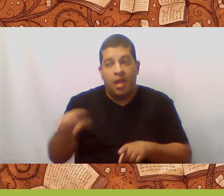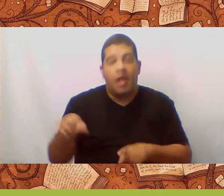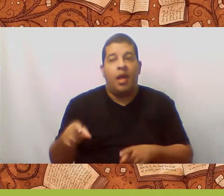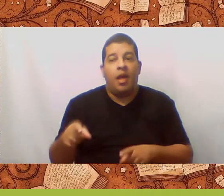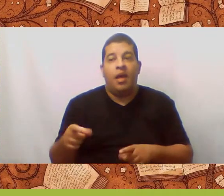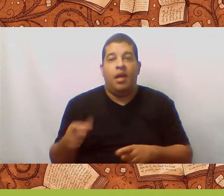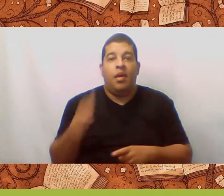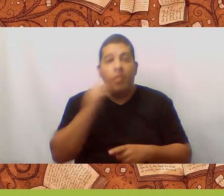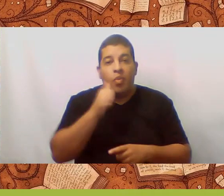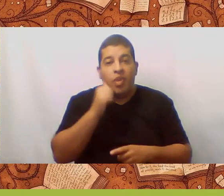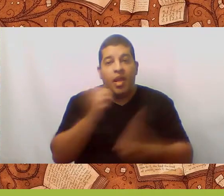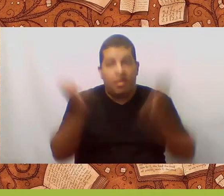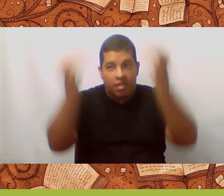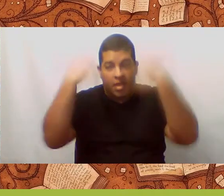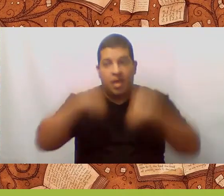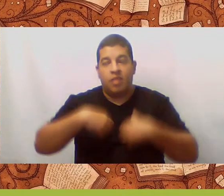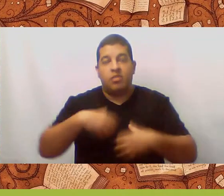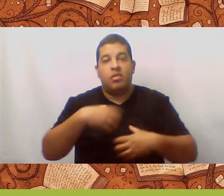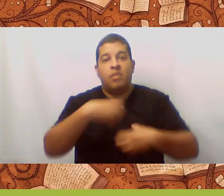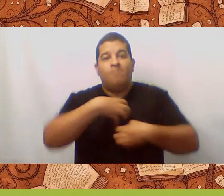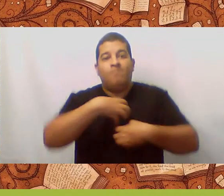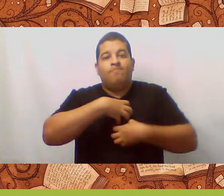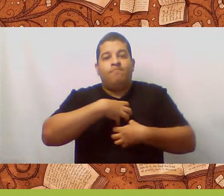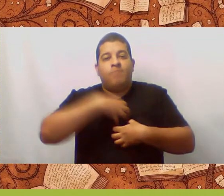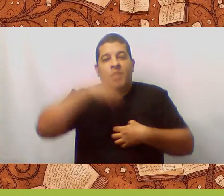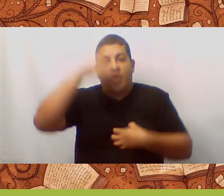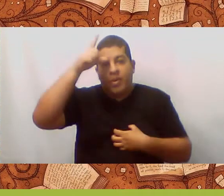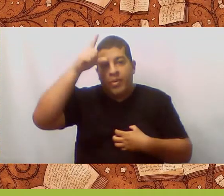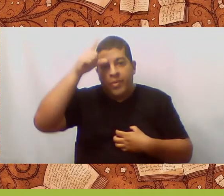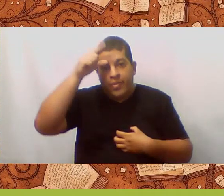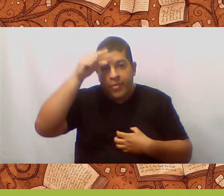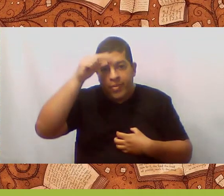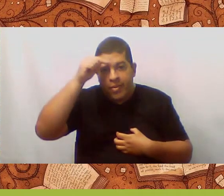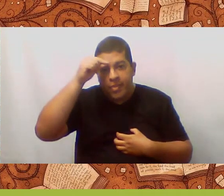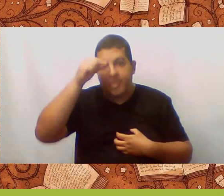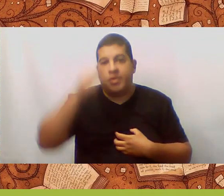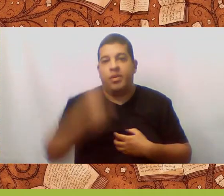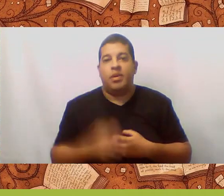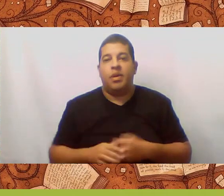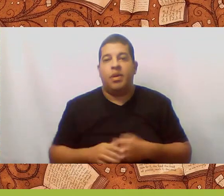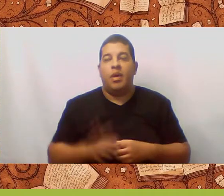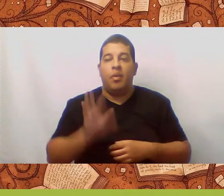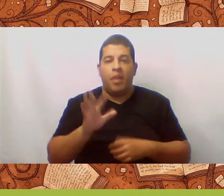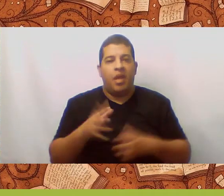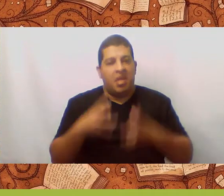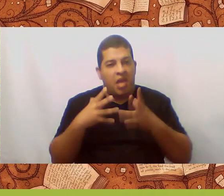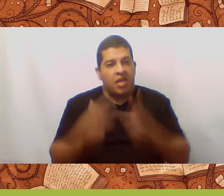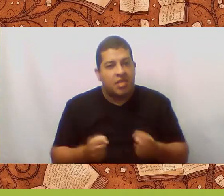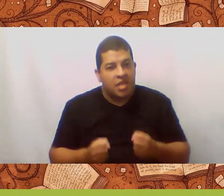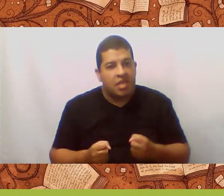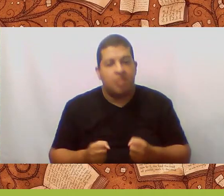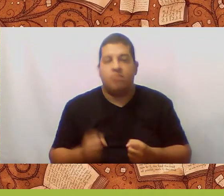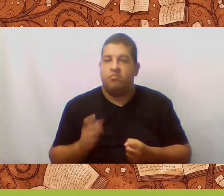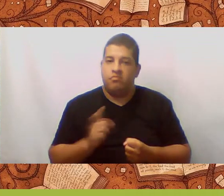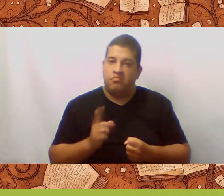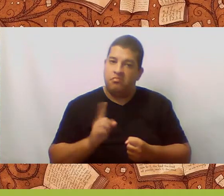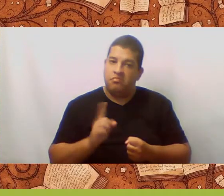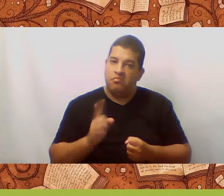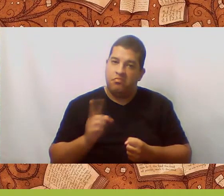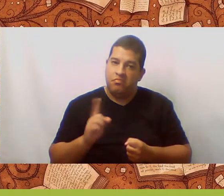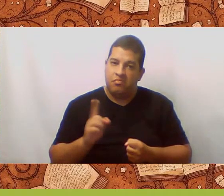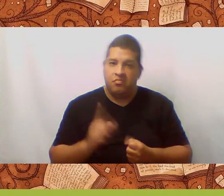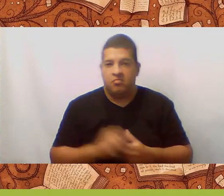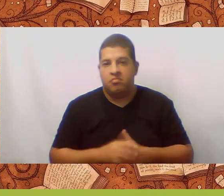quer dizer que em seguida, exatamente inconformados, né, com a condição de não poderem ter